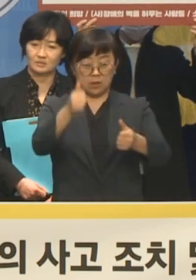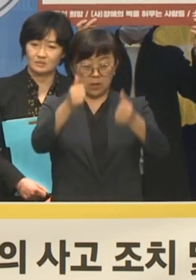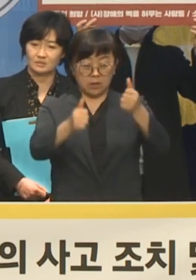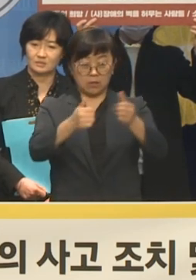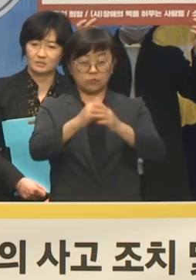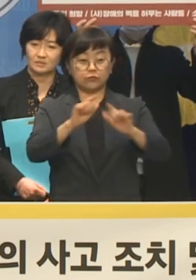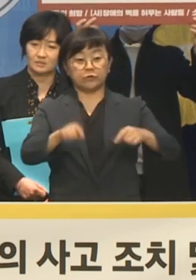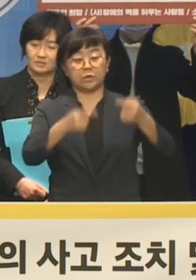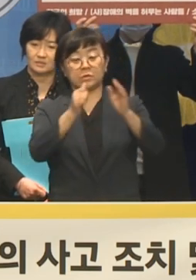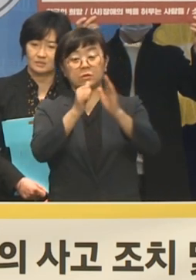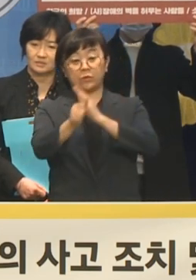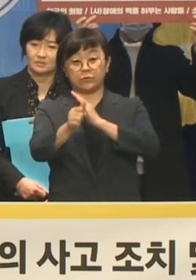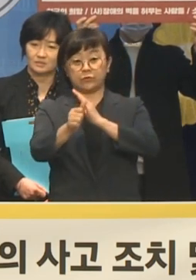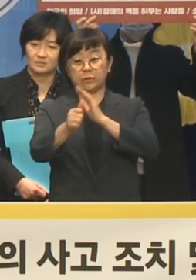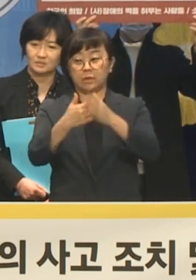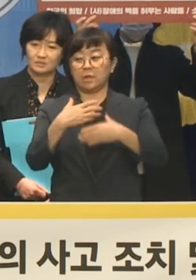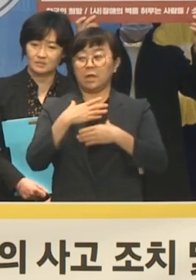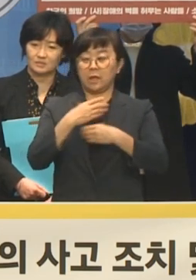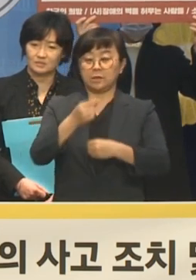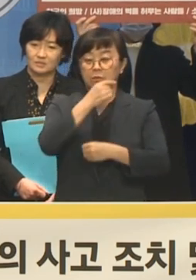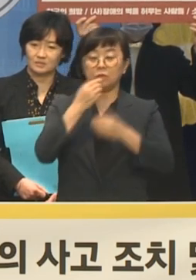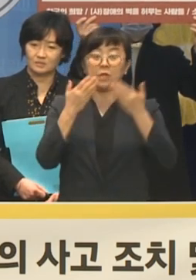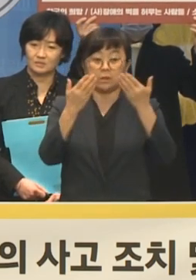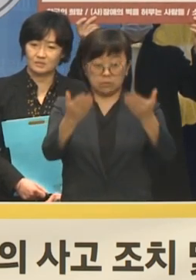경기에 출전하는 선수들의 안전을 보장해